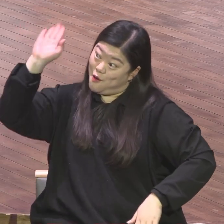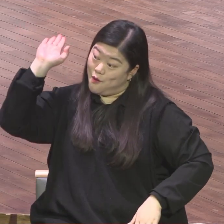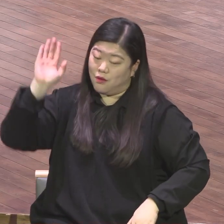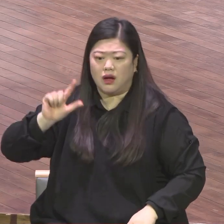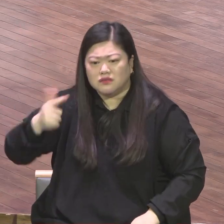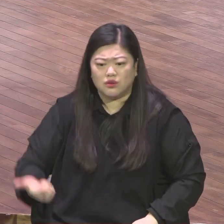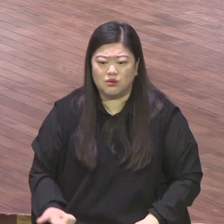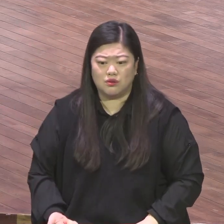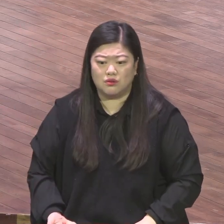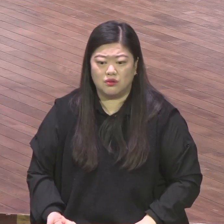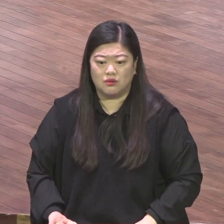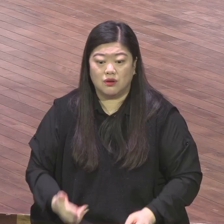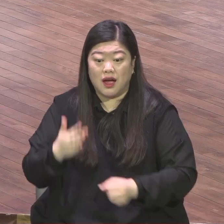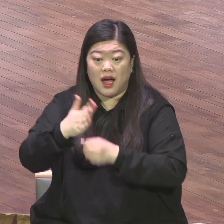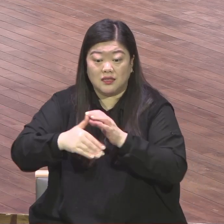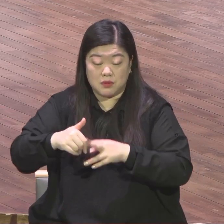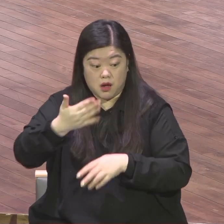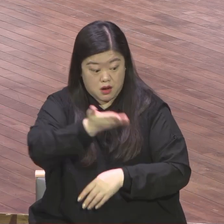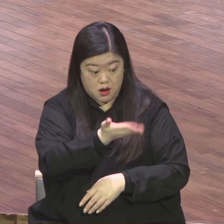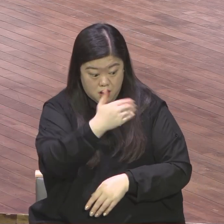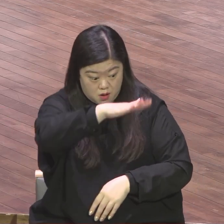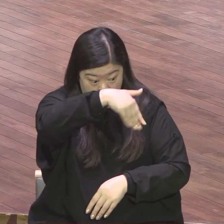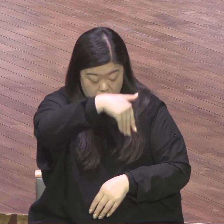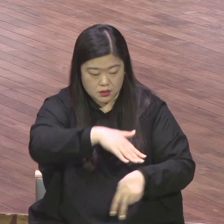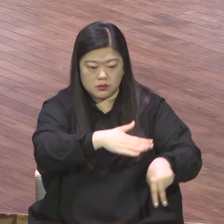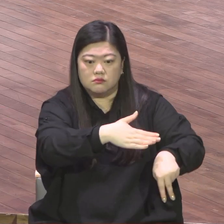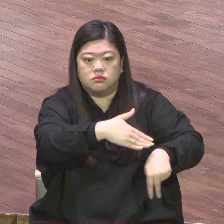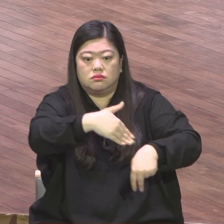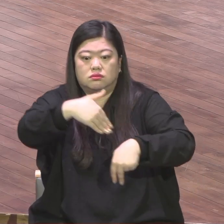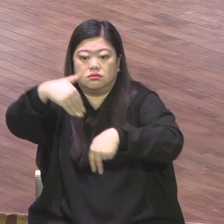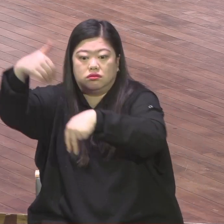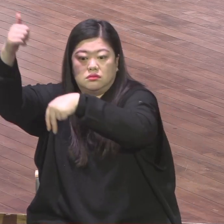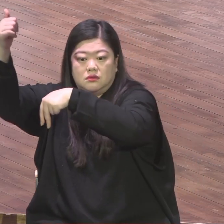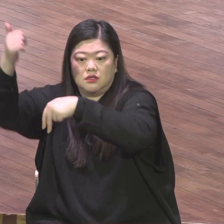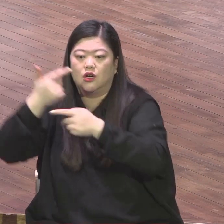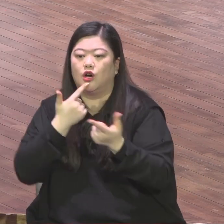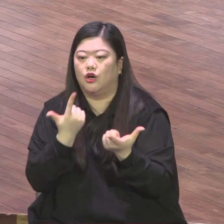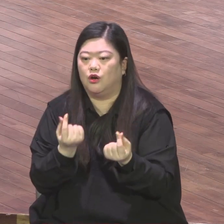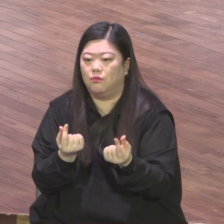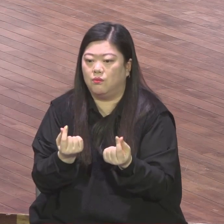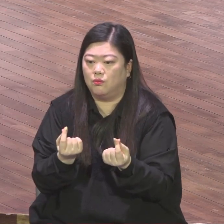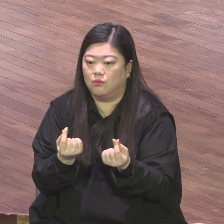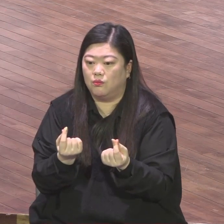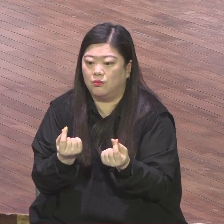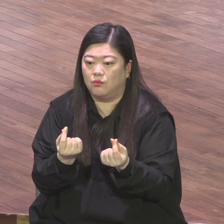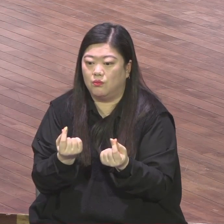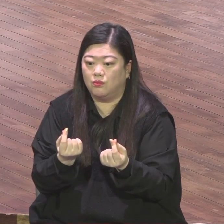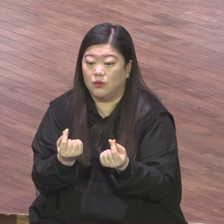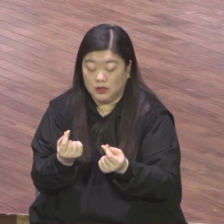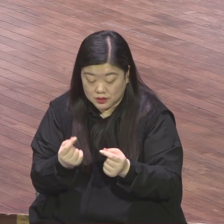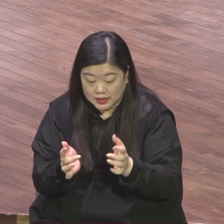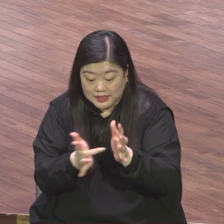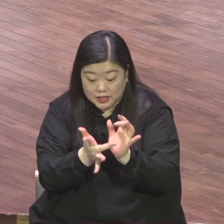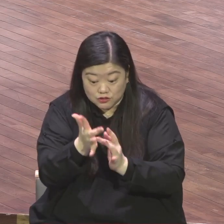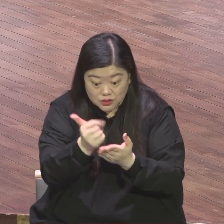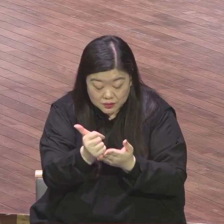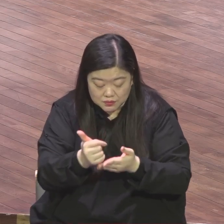예수님께서 하나님의 뜻과 계획 가운데 온전한 언약 성취의 삶을 사신 거예요.